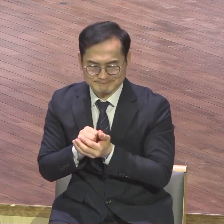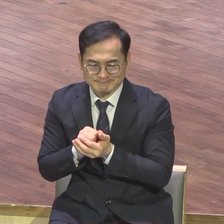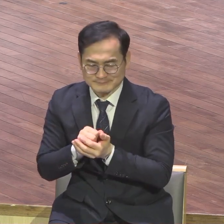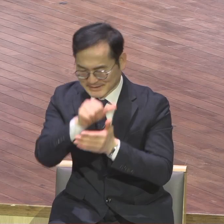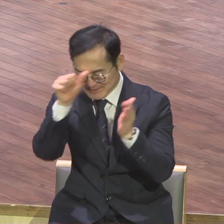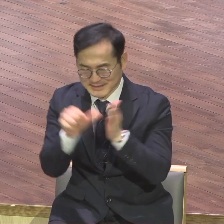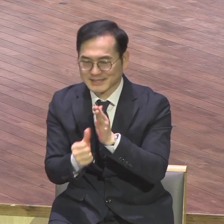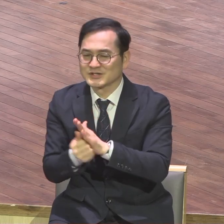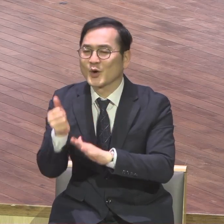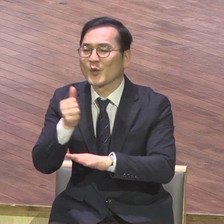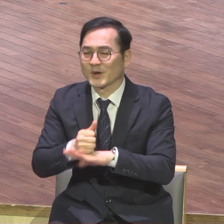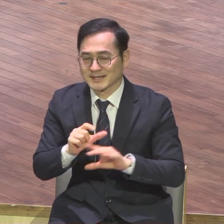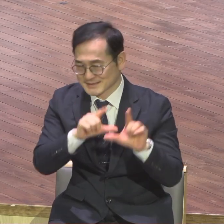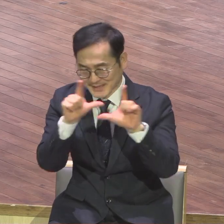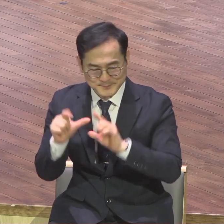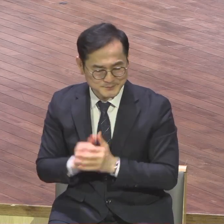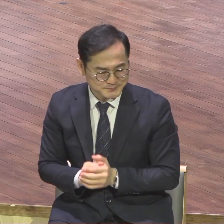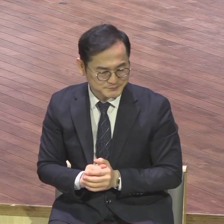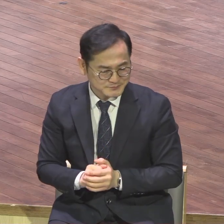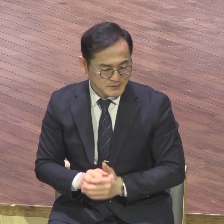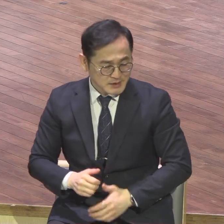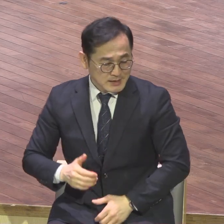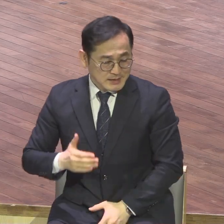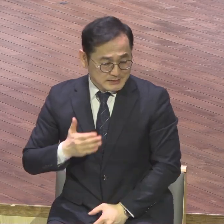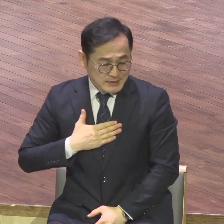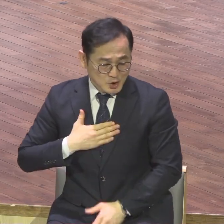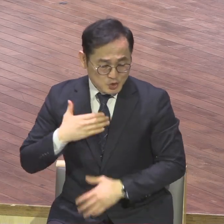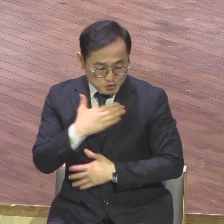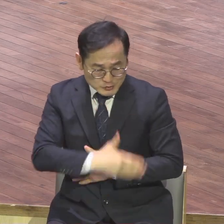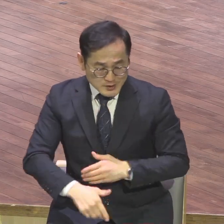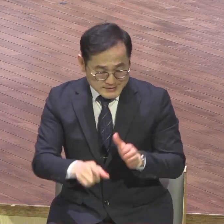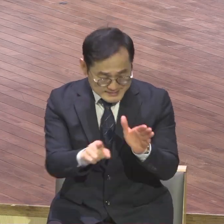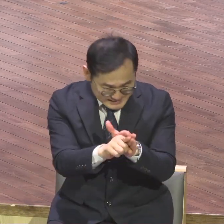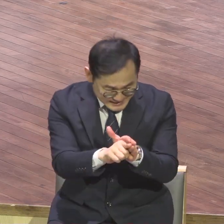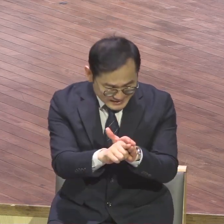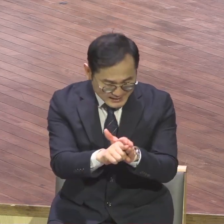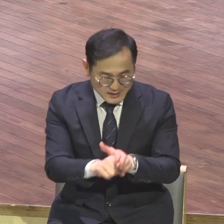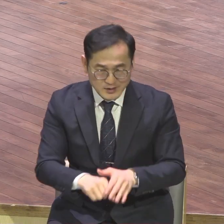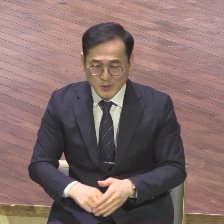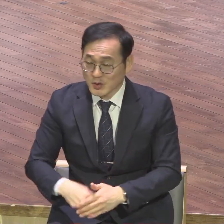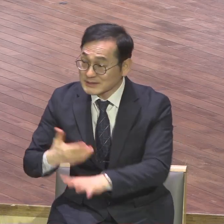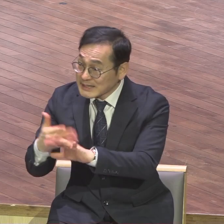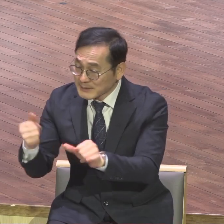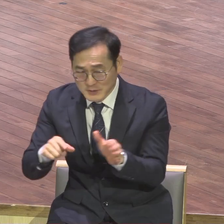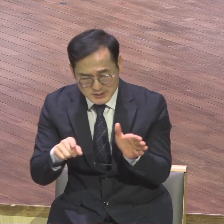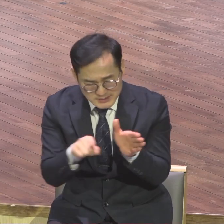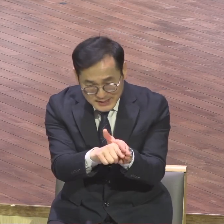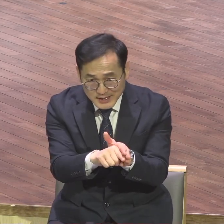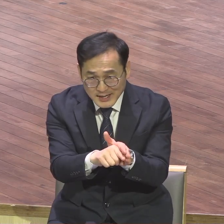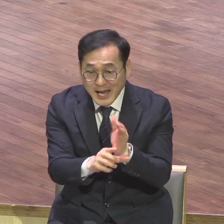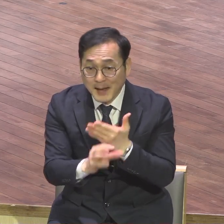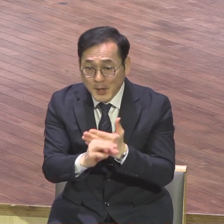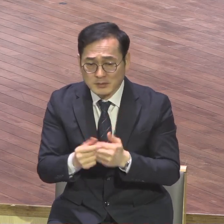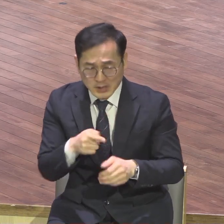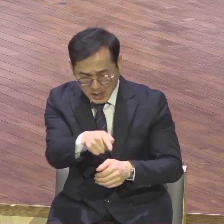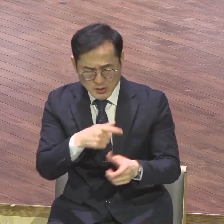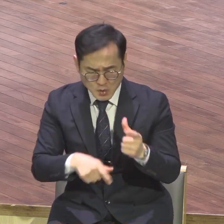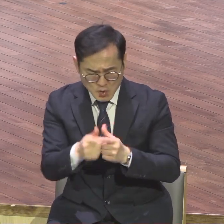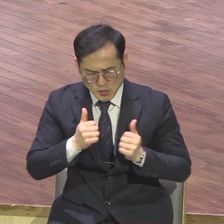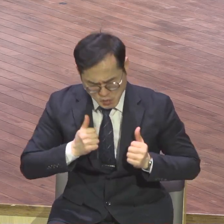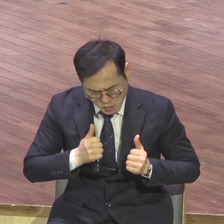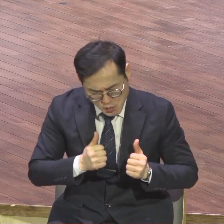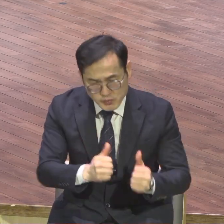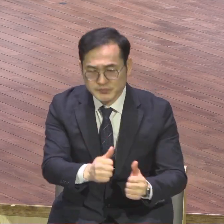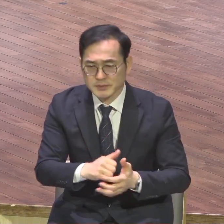나도 육체를 신뢰할 만합니다. 만일 누구든지 다른 네가 육체를 신뢰할 것이 있는 줄을 생각하면 나는 더욱 그러하리.